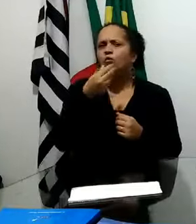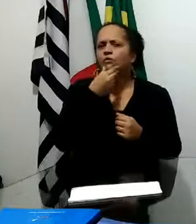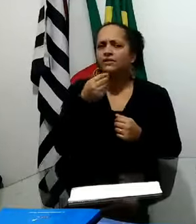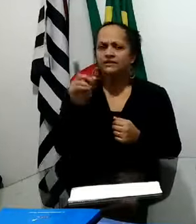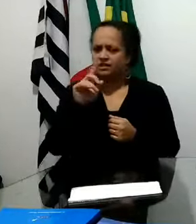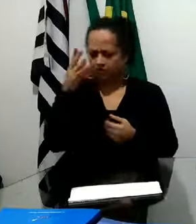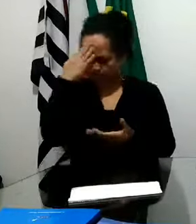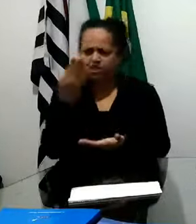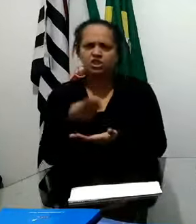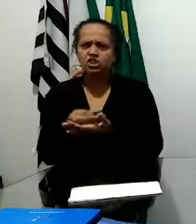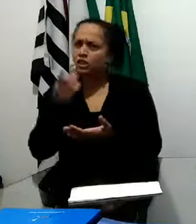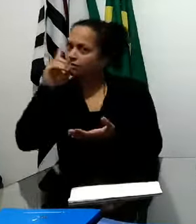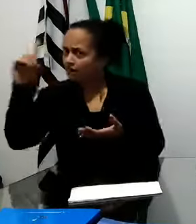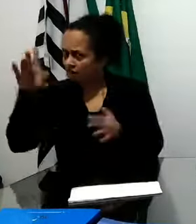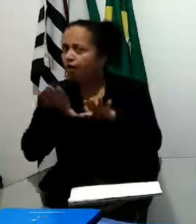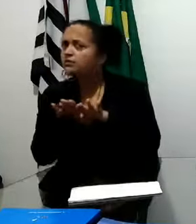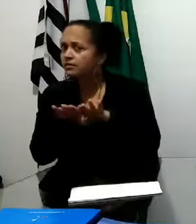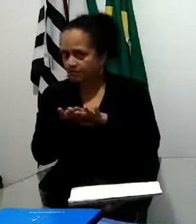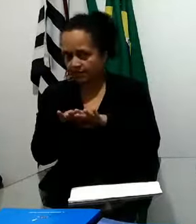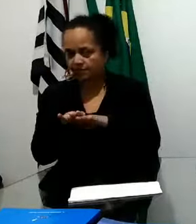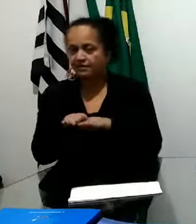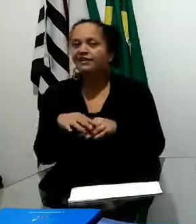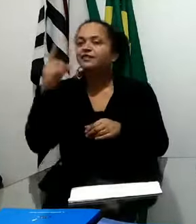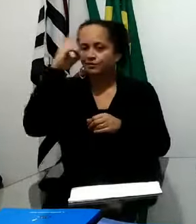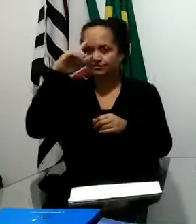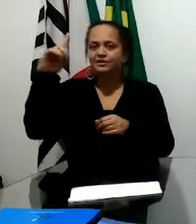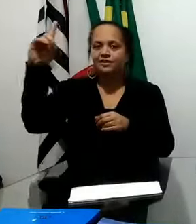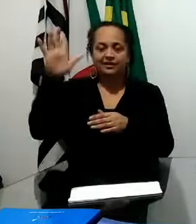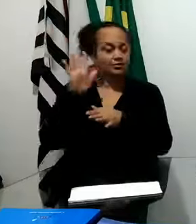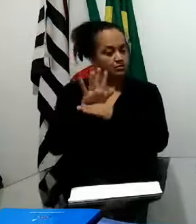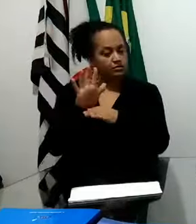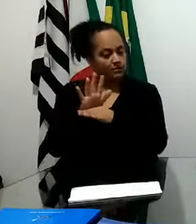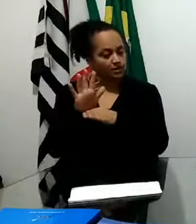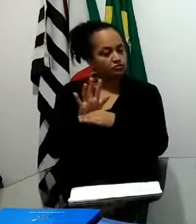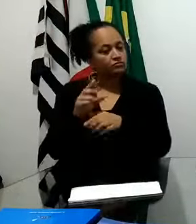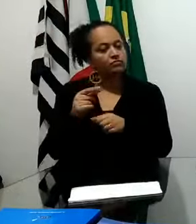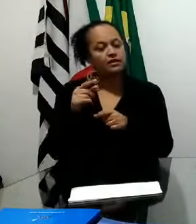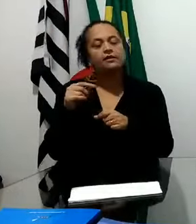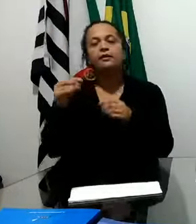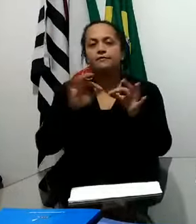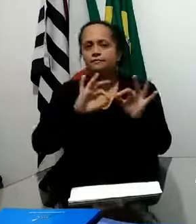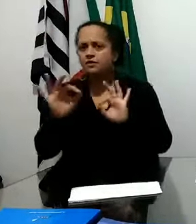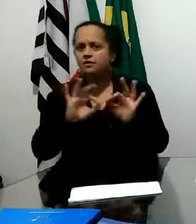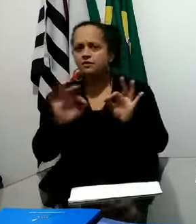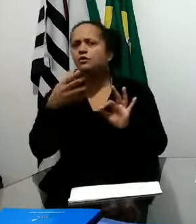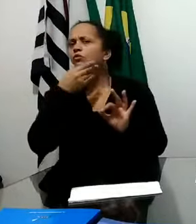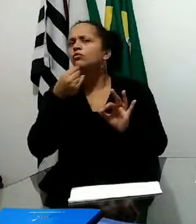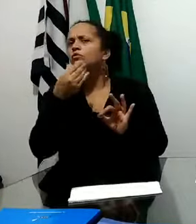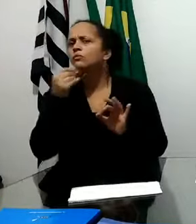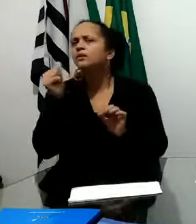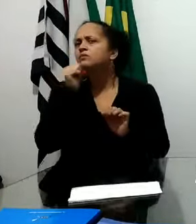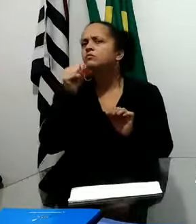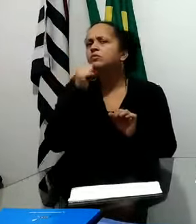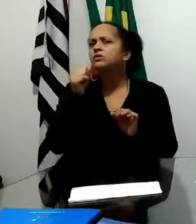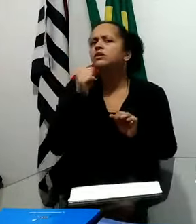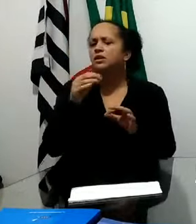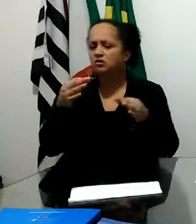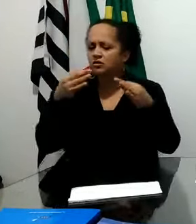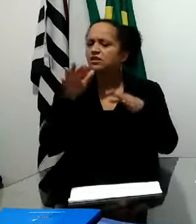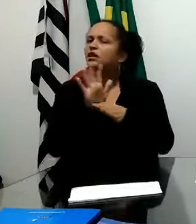vai falar com homens e mulheres e vai colocar homens e mulheres em lugares específicos. E aí eu quero te perguntar uma